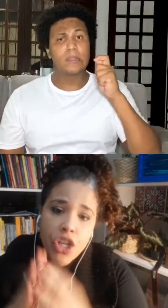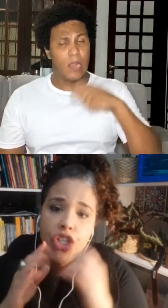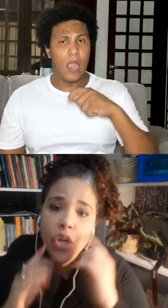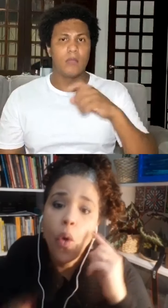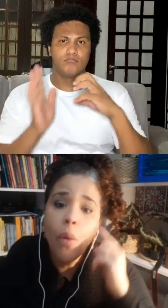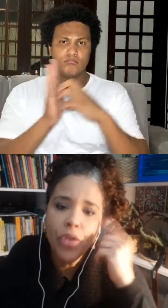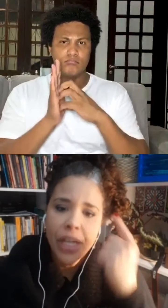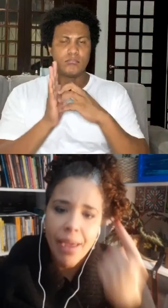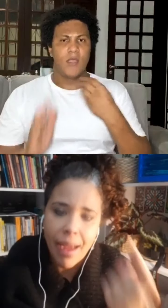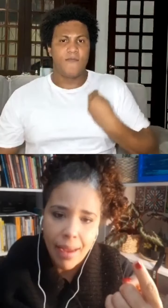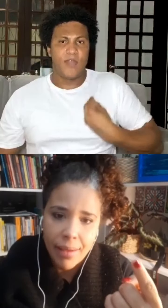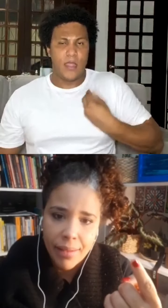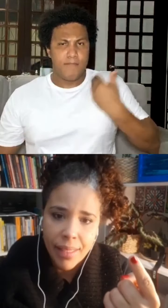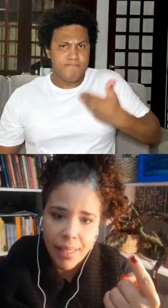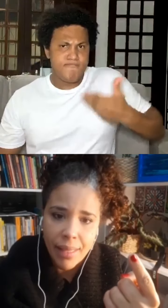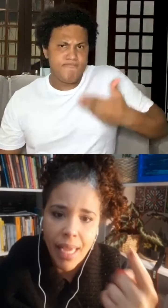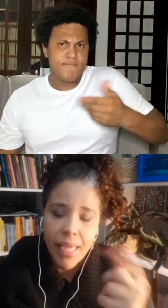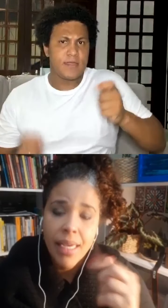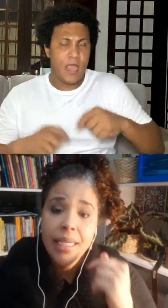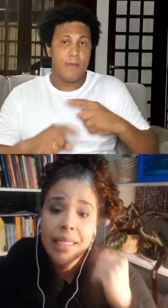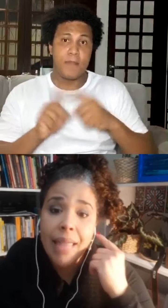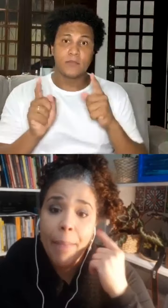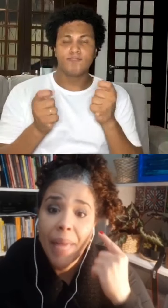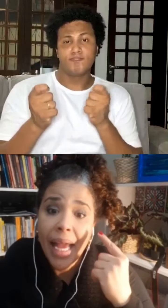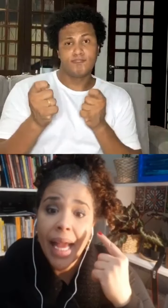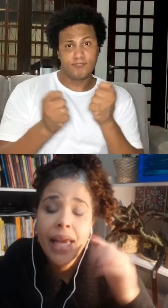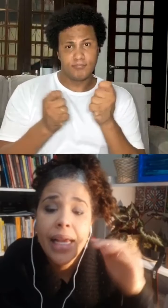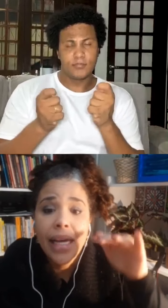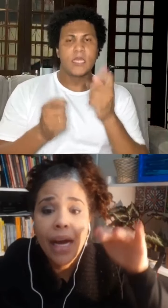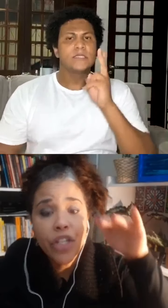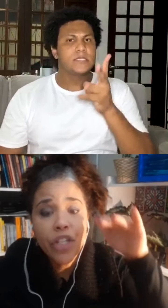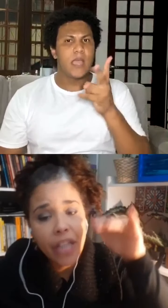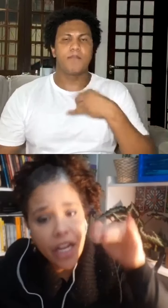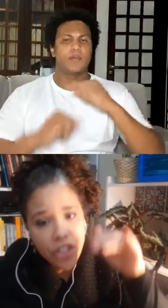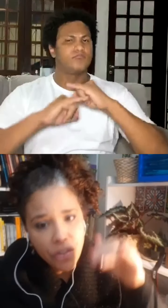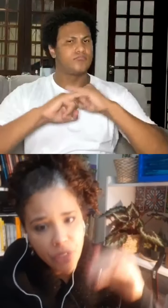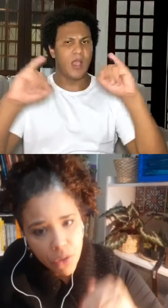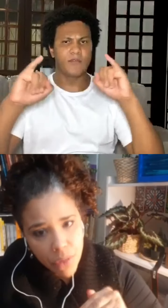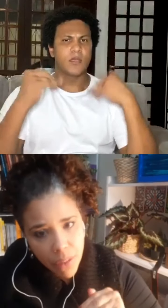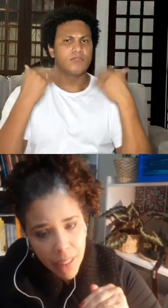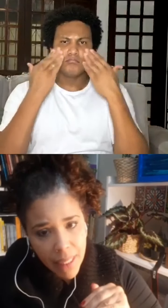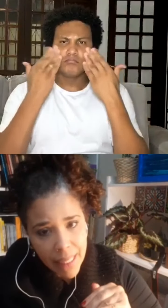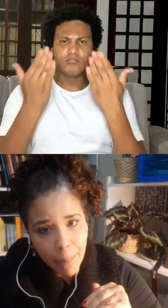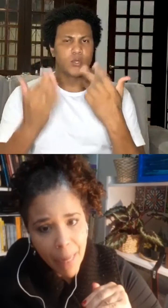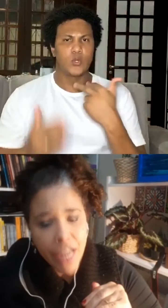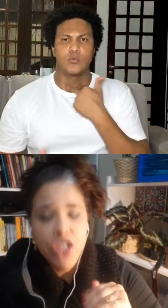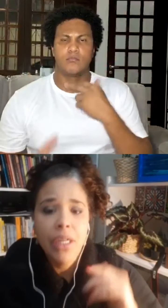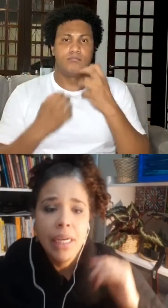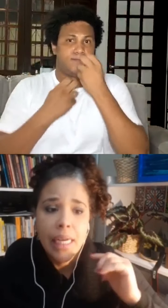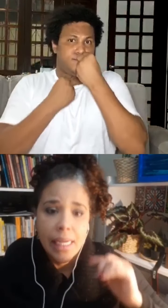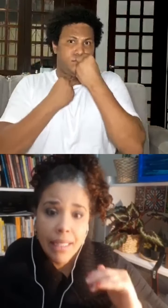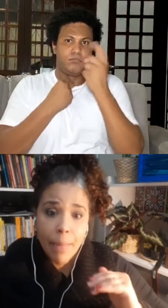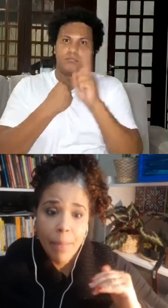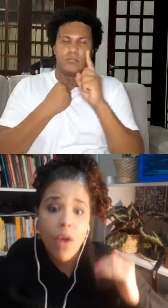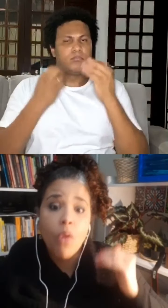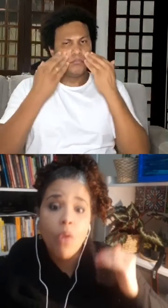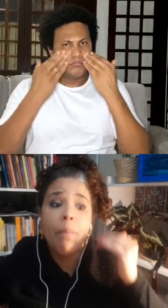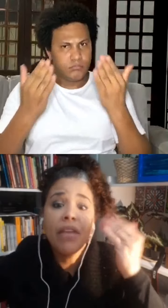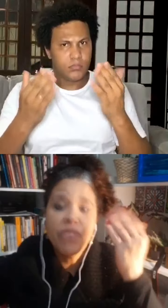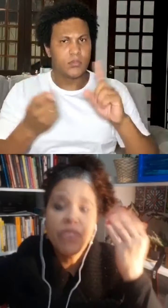de comunicar que tem, saber que a quantidade de vírus no seu sangue está baixa e saber